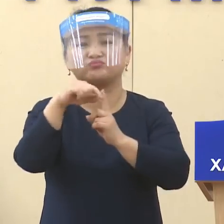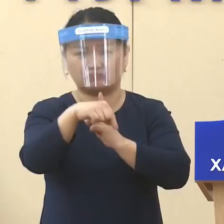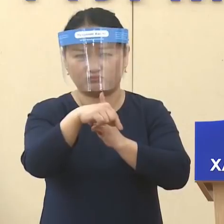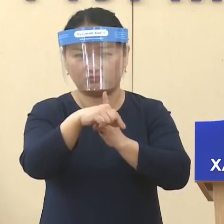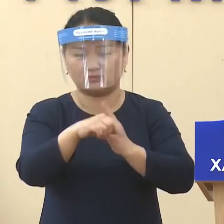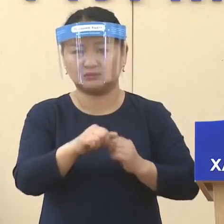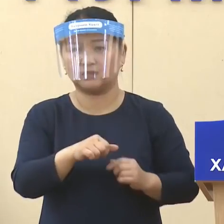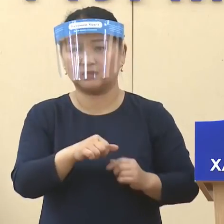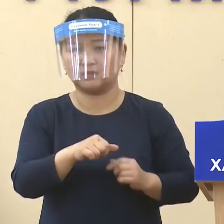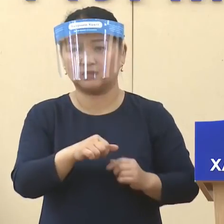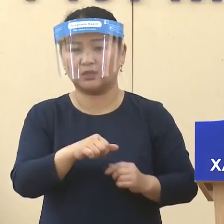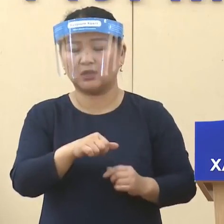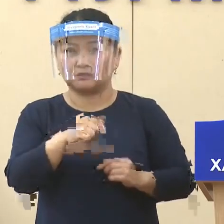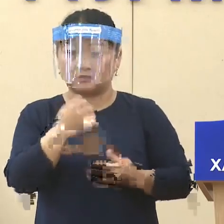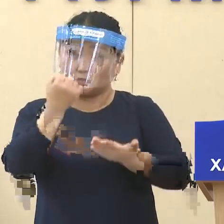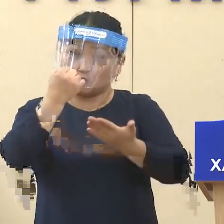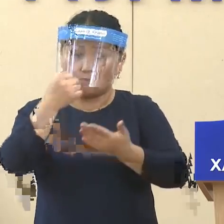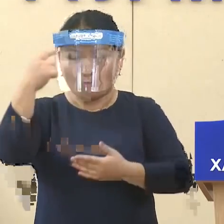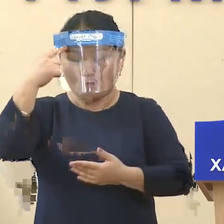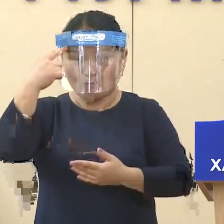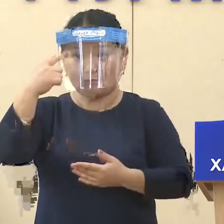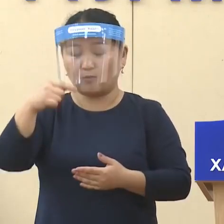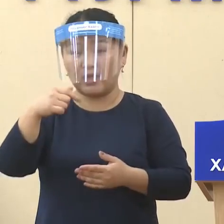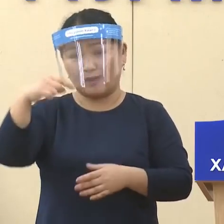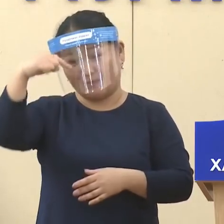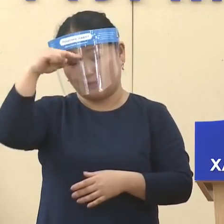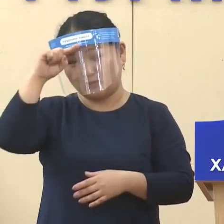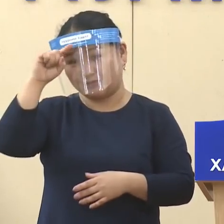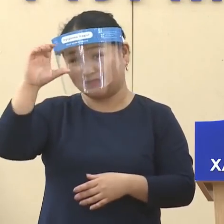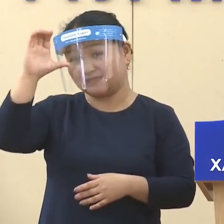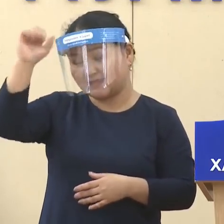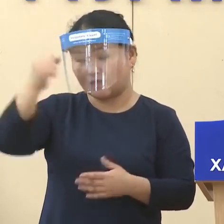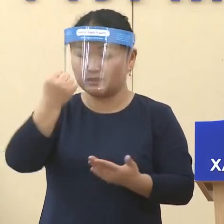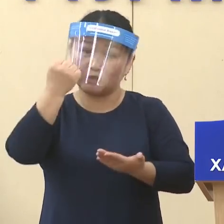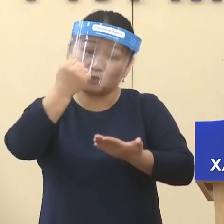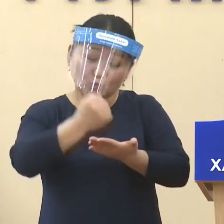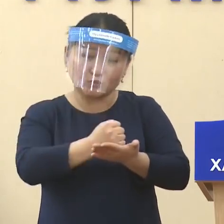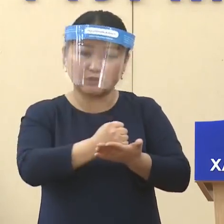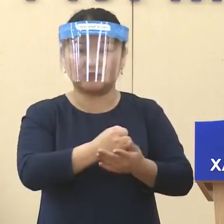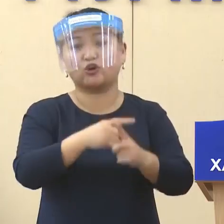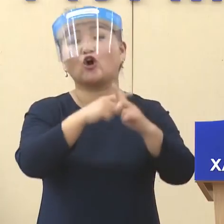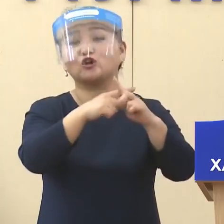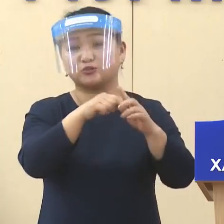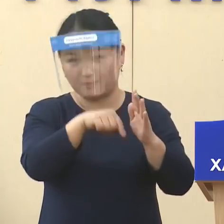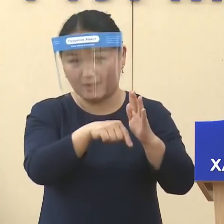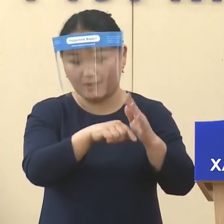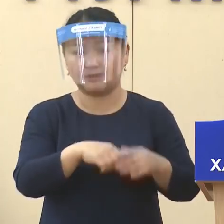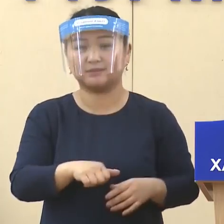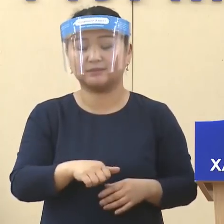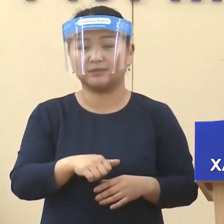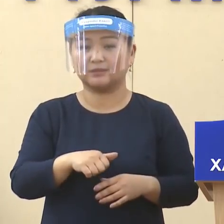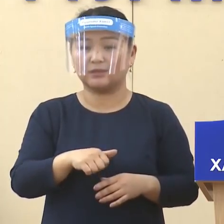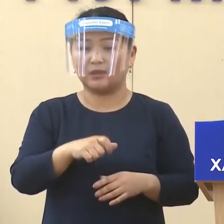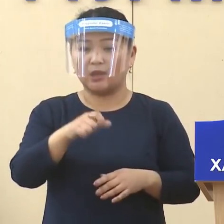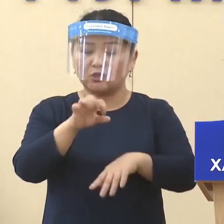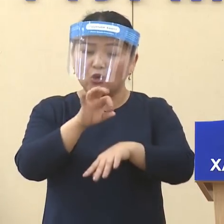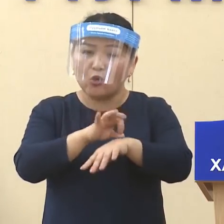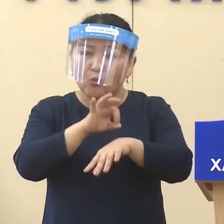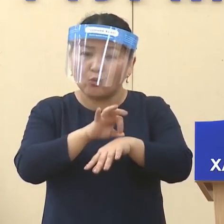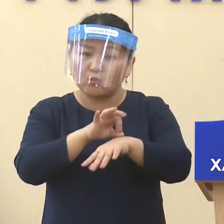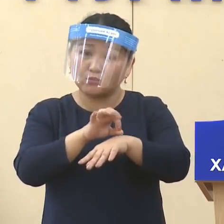энийг бол тэр тушаалаар бол хоригдсан байна. Тэр байтгаа чандрыг одоо ар гэр ихэнд нь болон бусдад газарлуу дамжуулахгүй